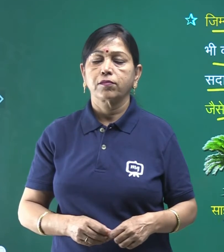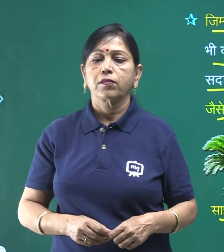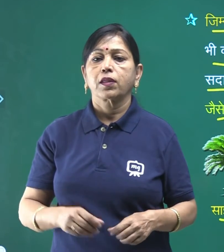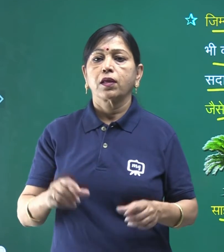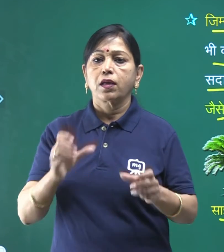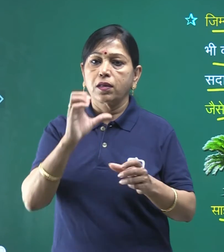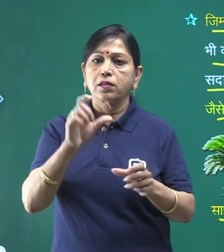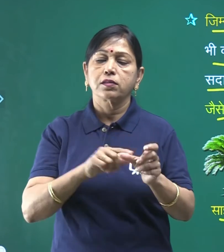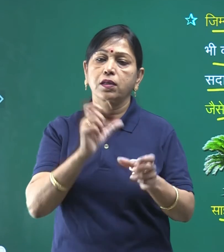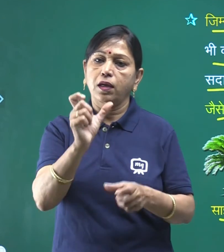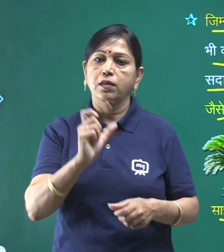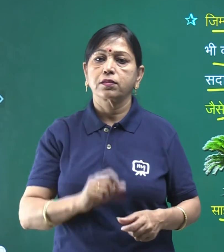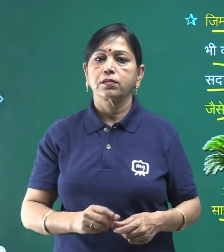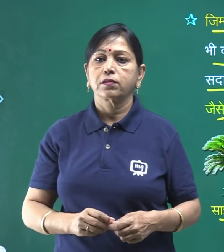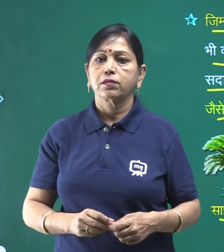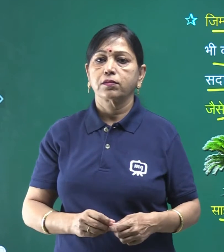साइकस,